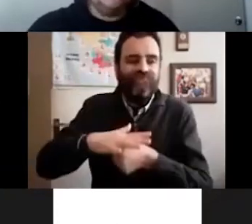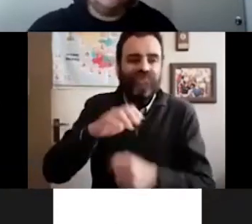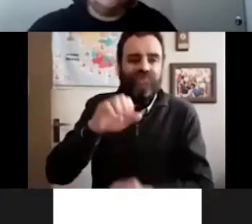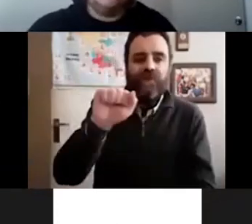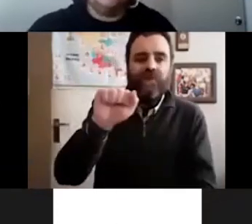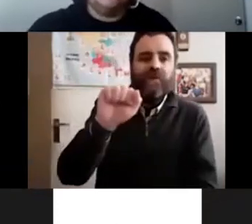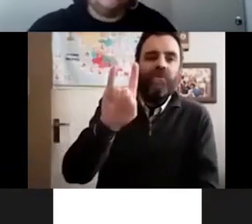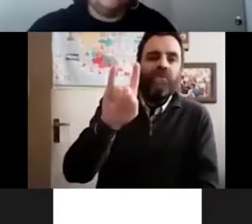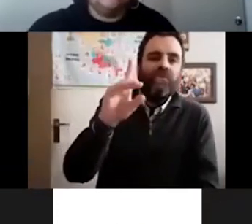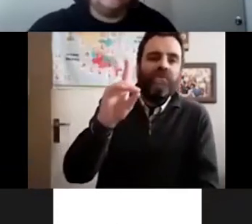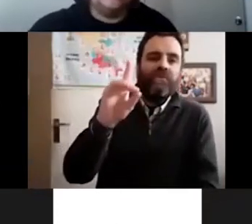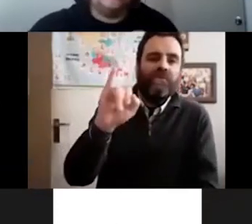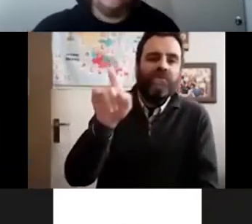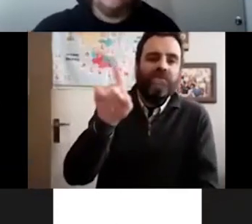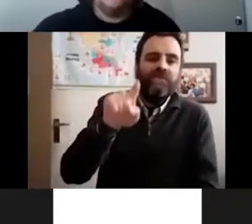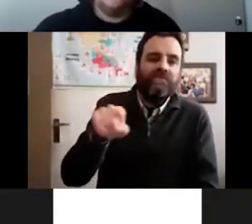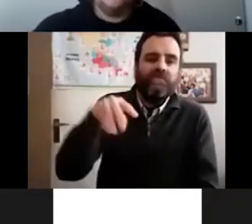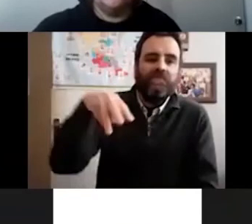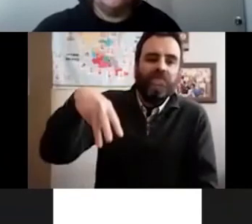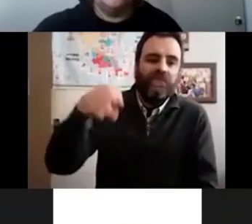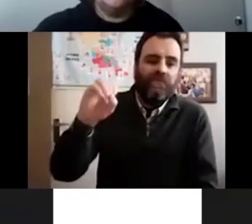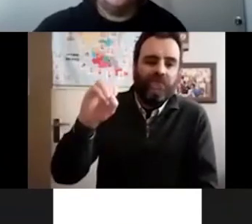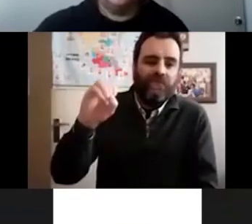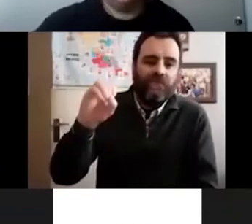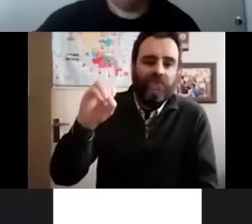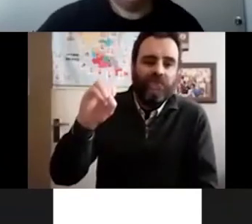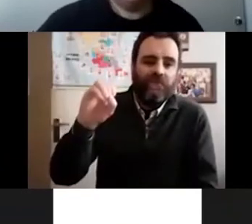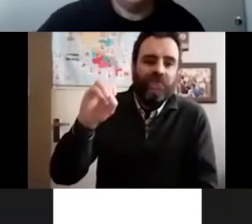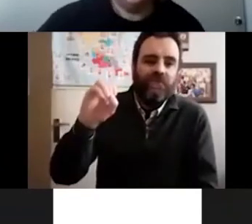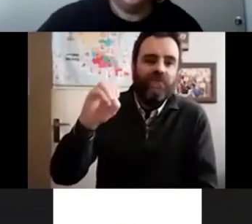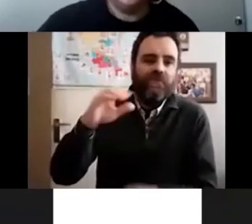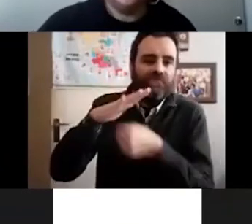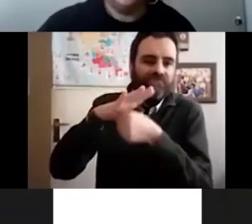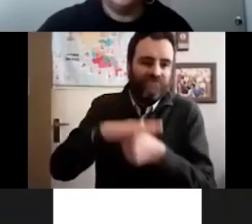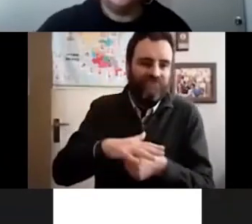mayoría, está este tema del audismo.